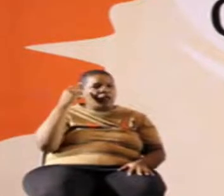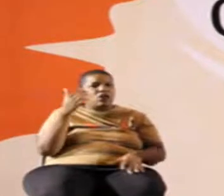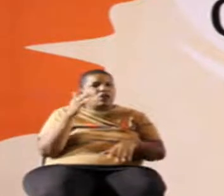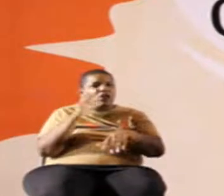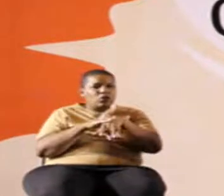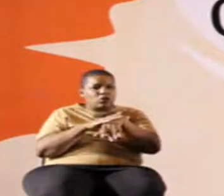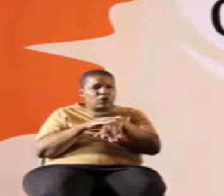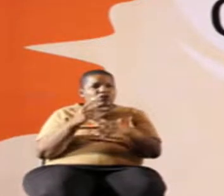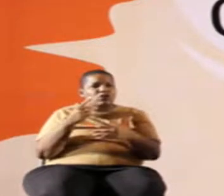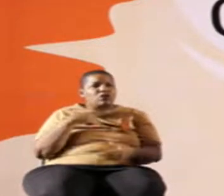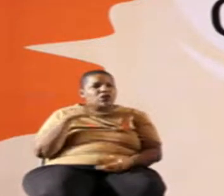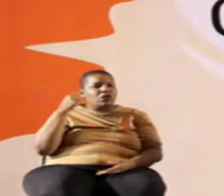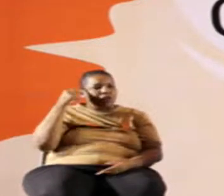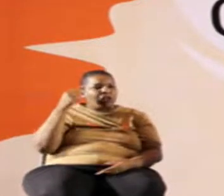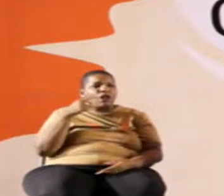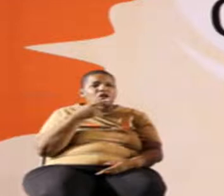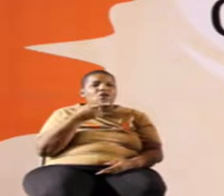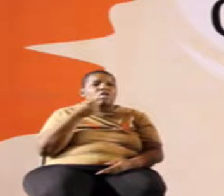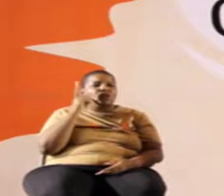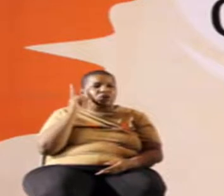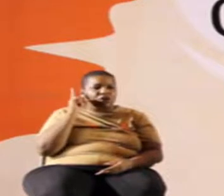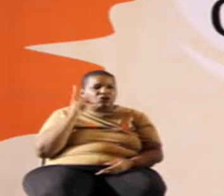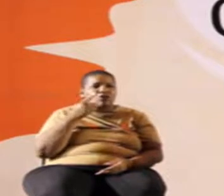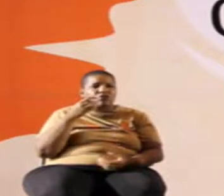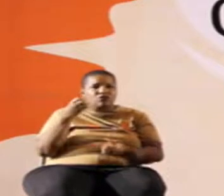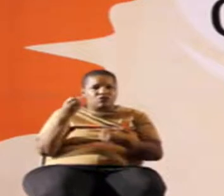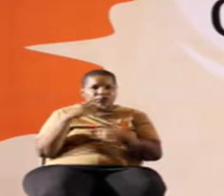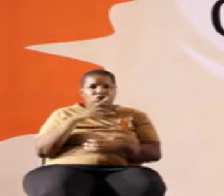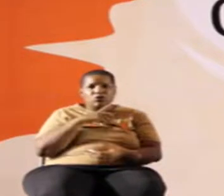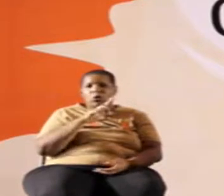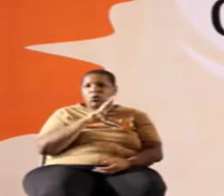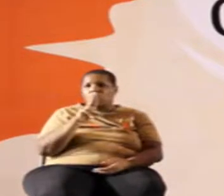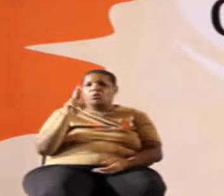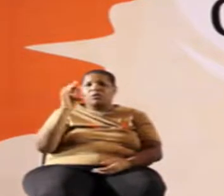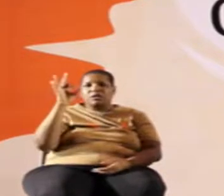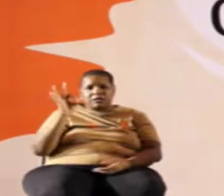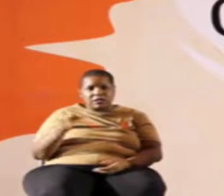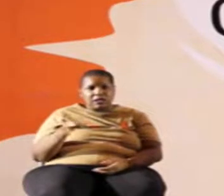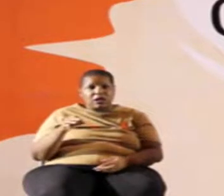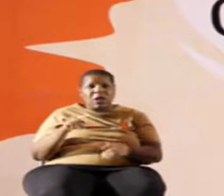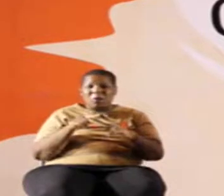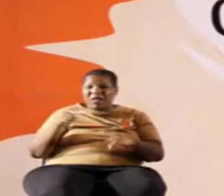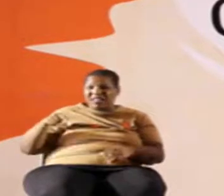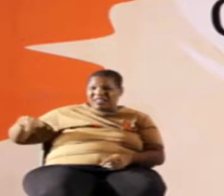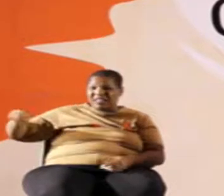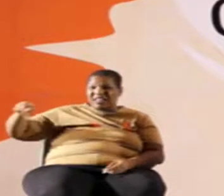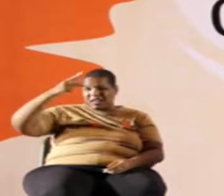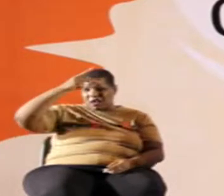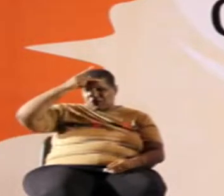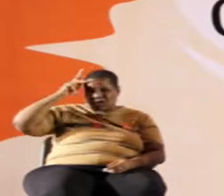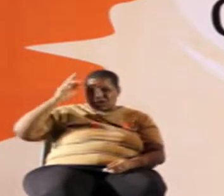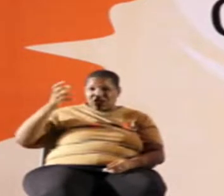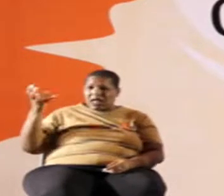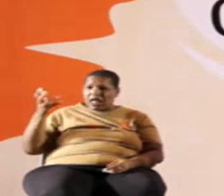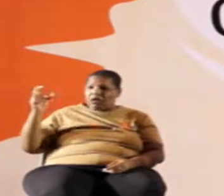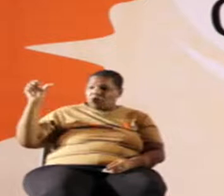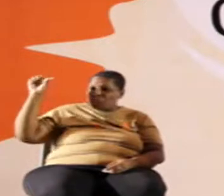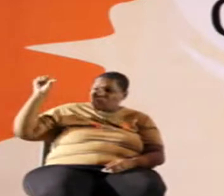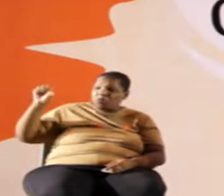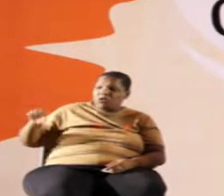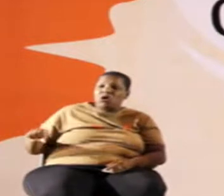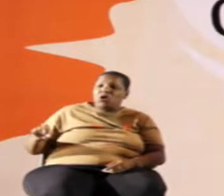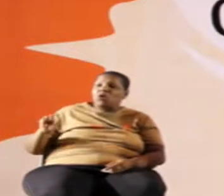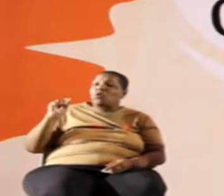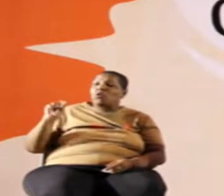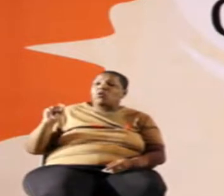termo errado e você ontem nos ensinou que esse não era o termo correto. Mas para essa gente que quer fazer o pior que pode ser